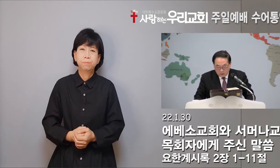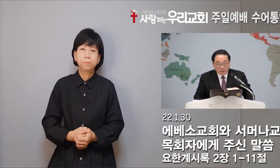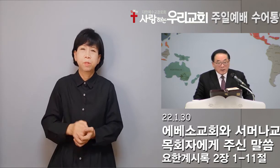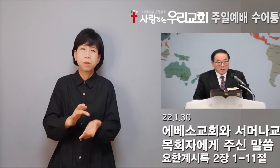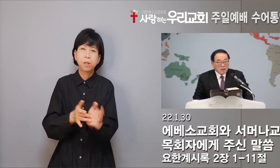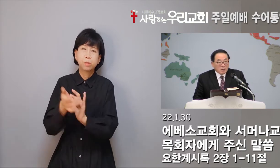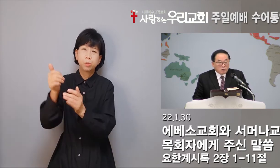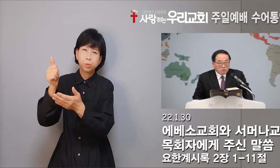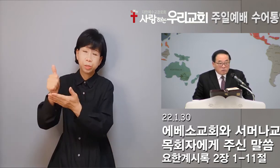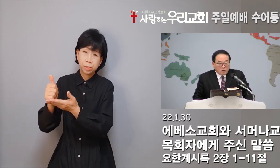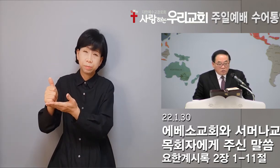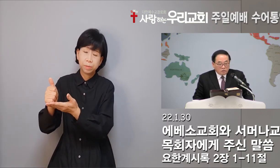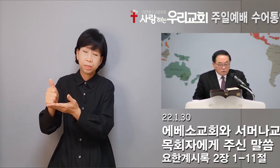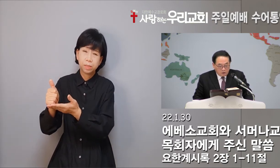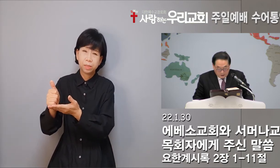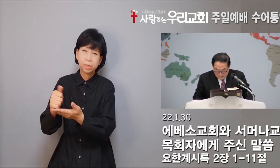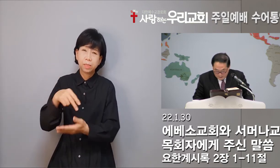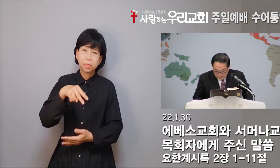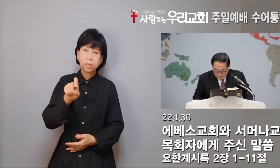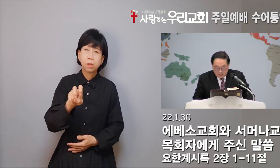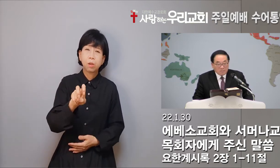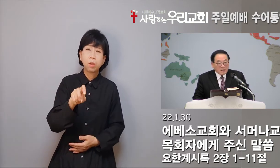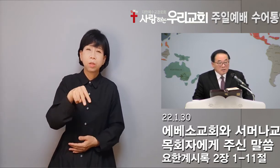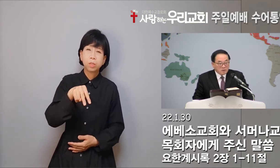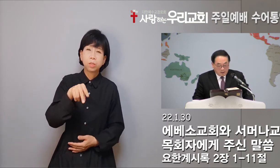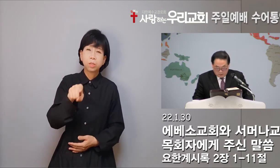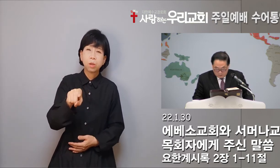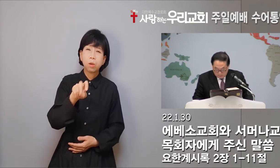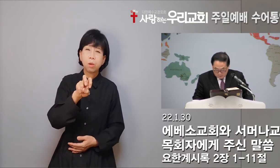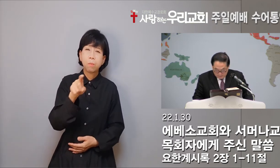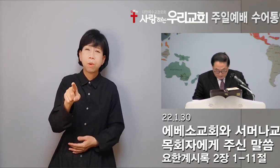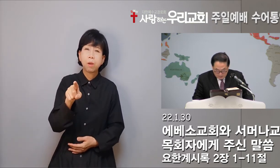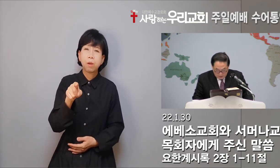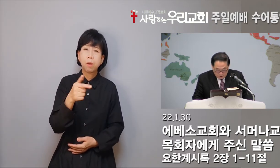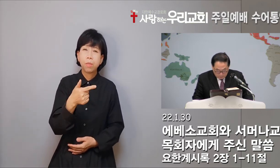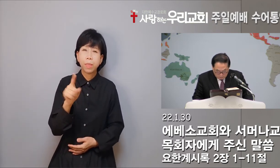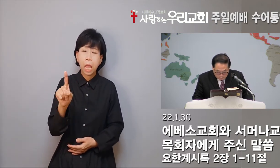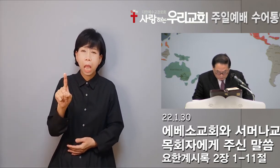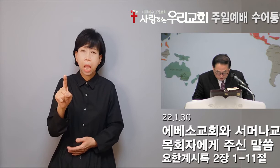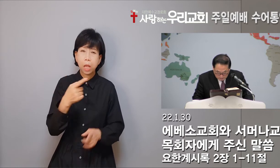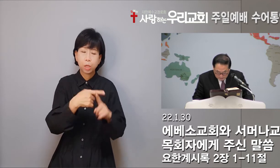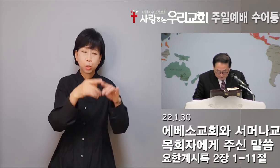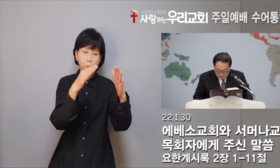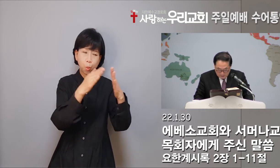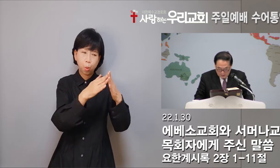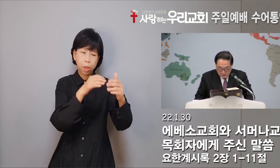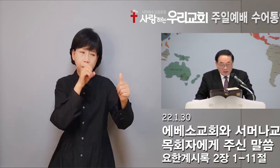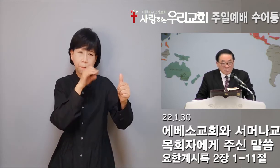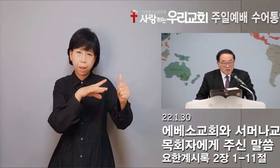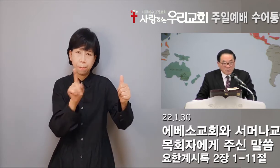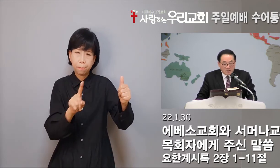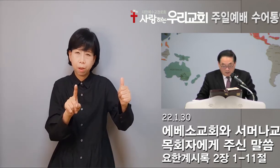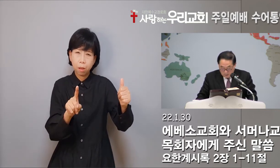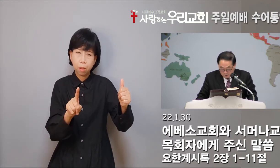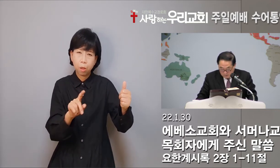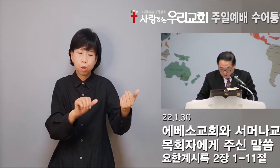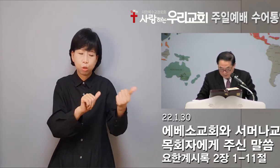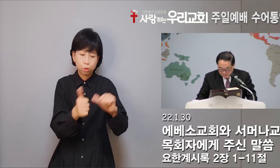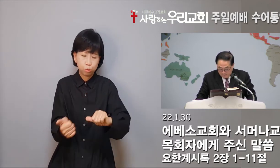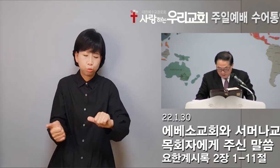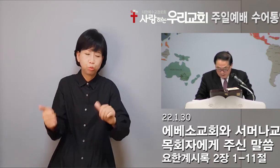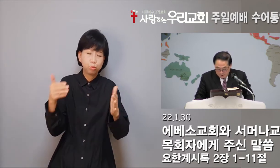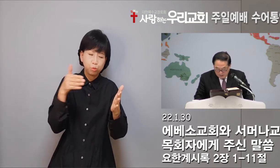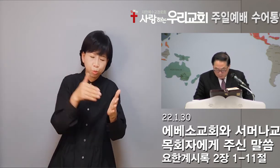서문학교회 목사에게 죽도록 충성하라 이렇게 말씀을 하셨습니다. 충성은 끝까지 하나님을 믿는